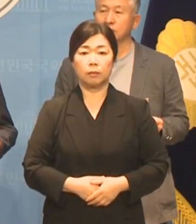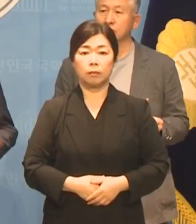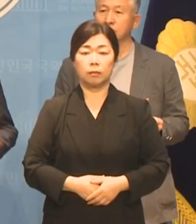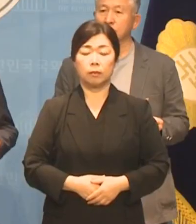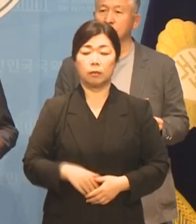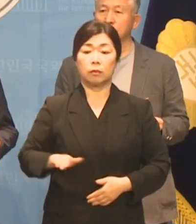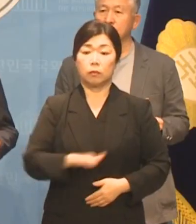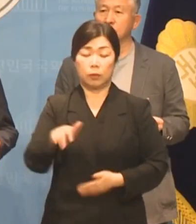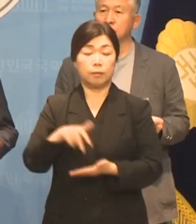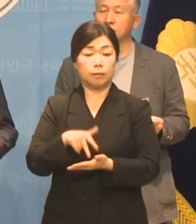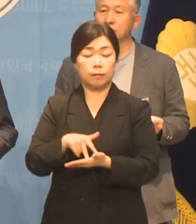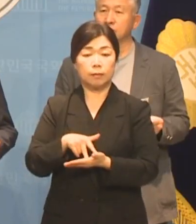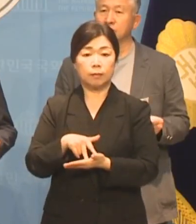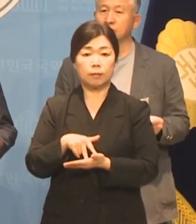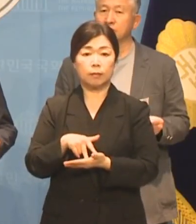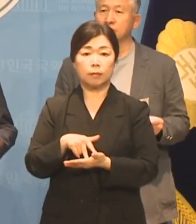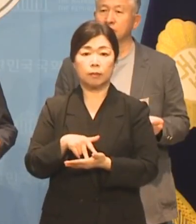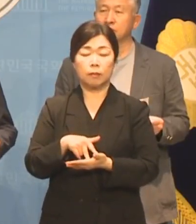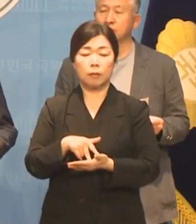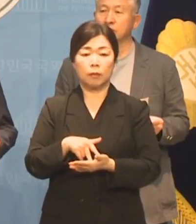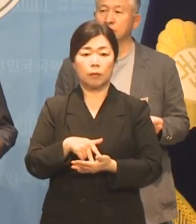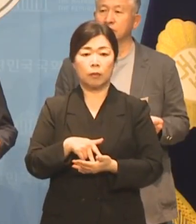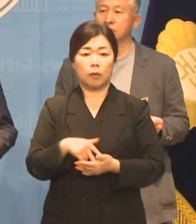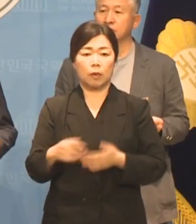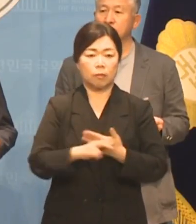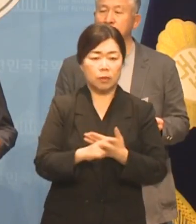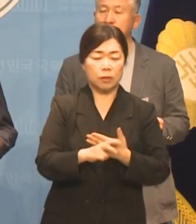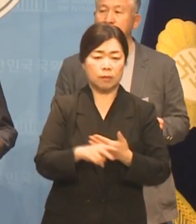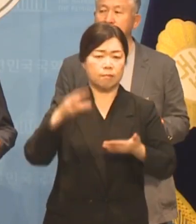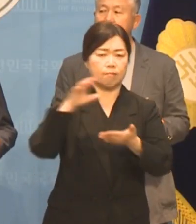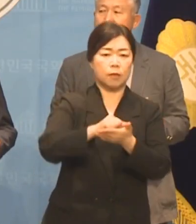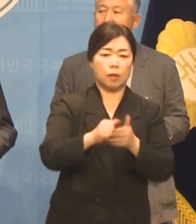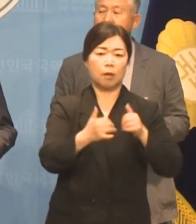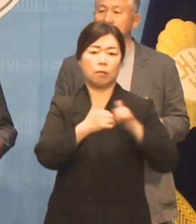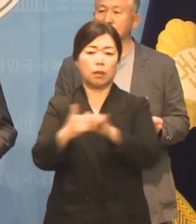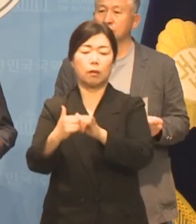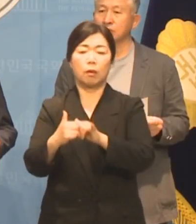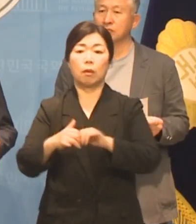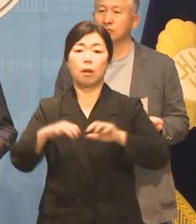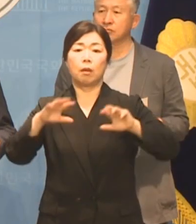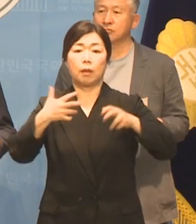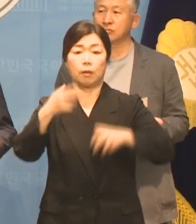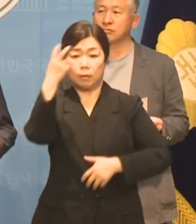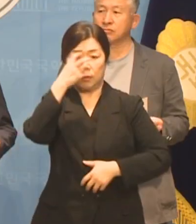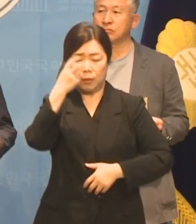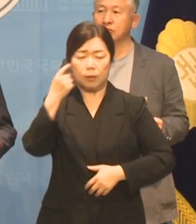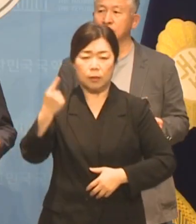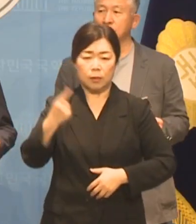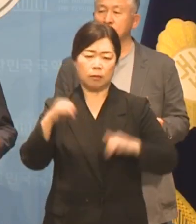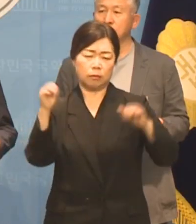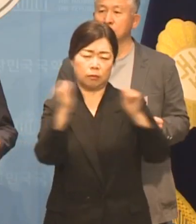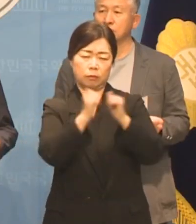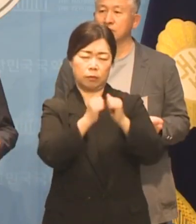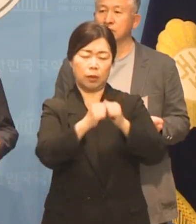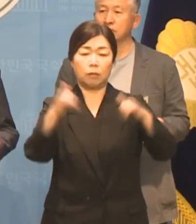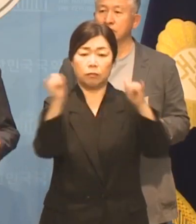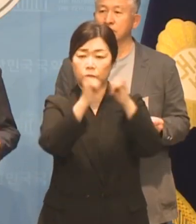조선의열단 정신은 불의와 침탈과 맞서 나라를 지키려는 외로운